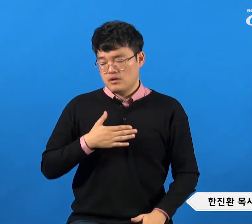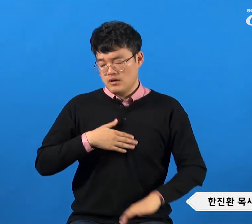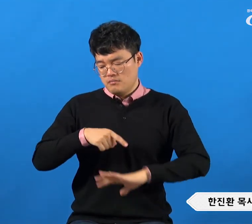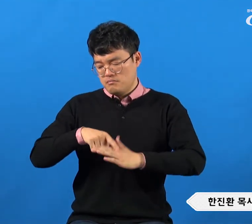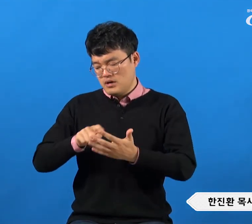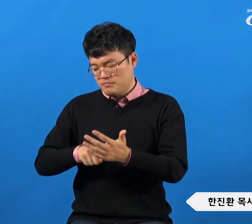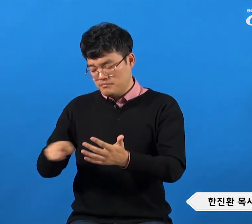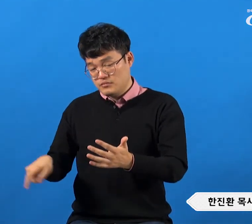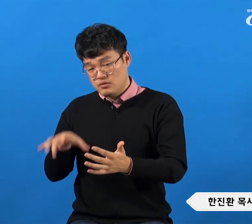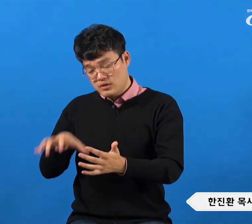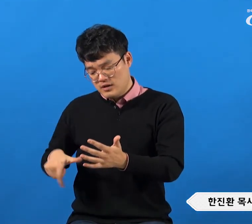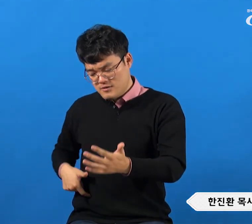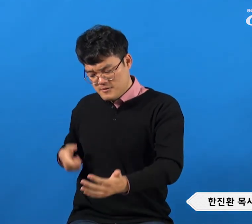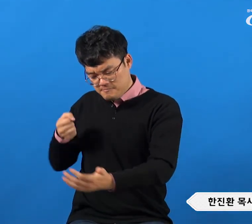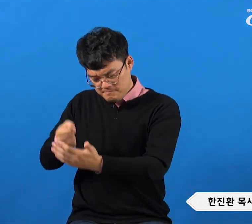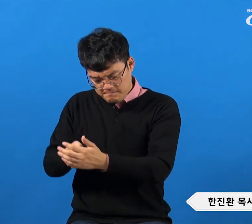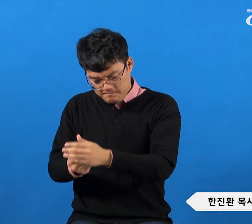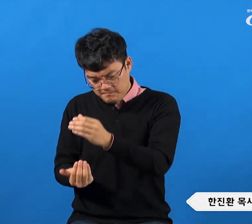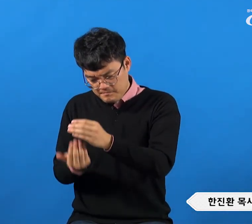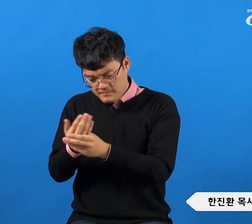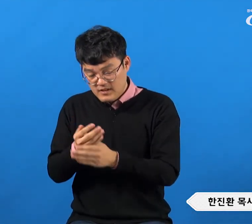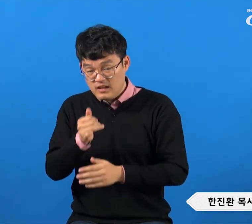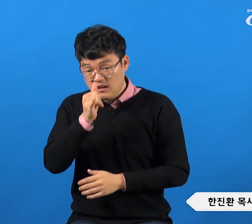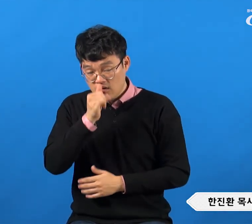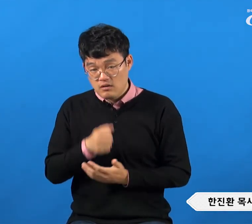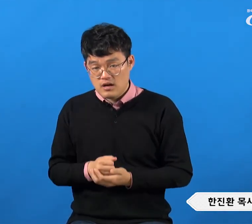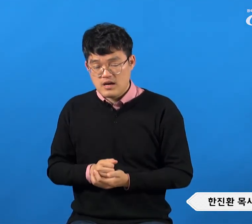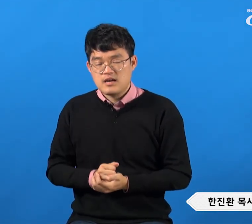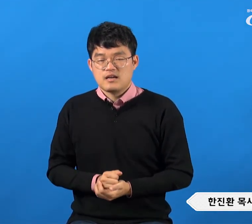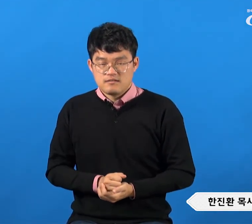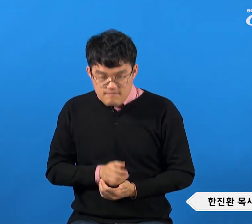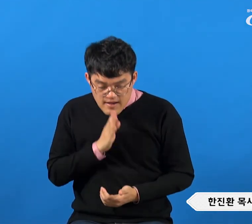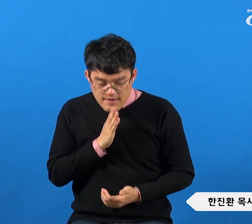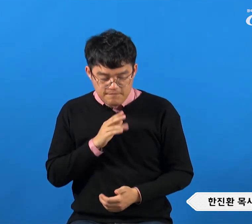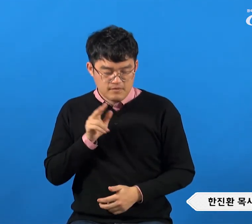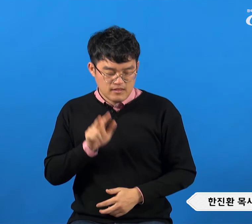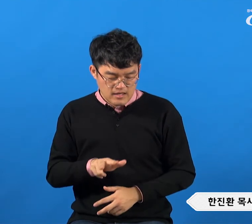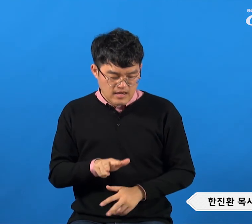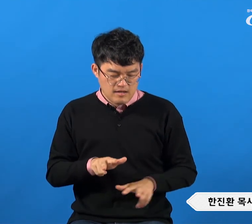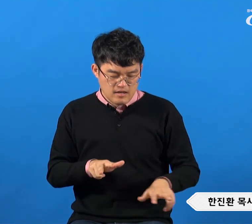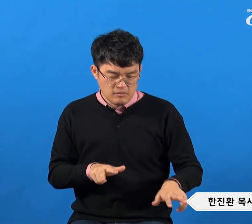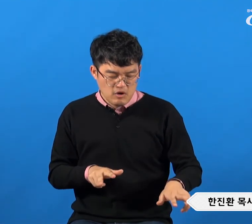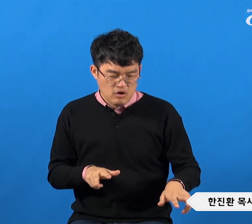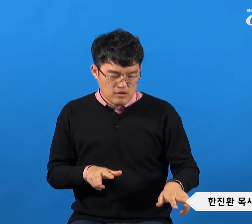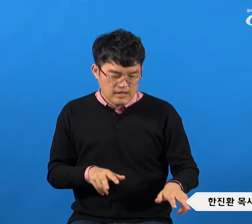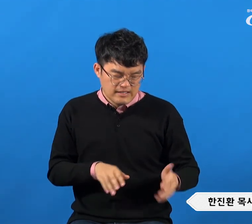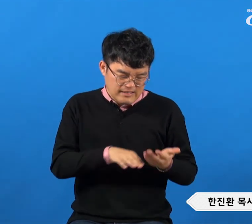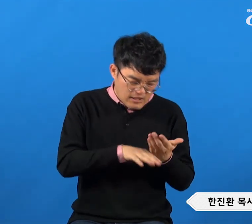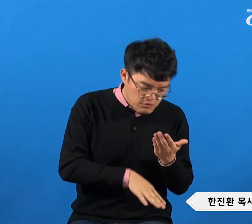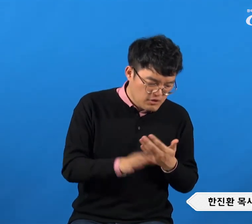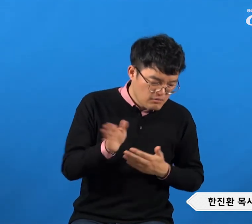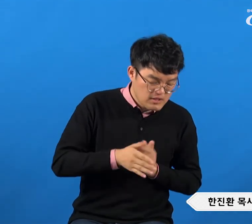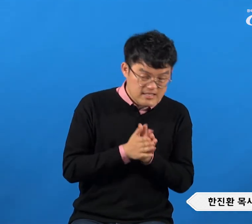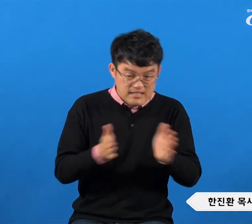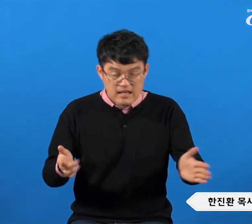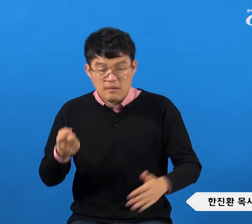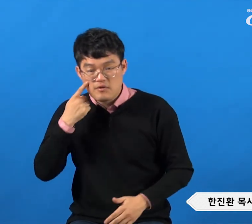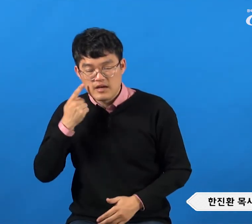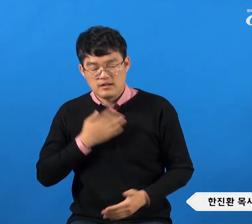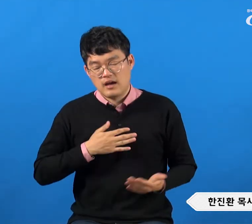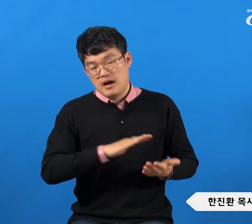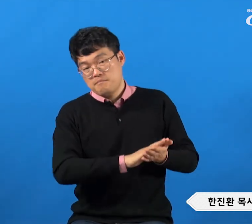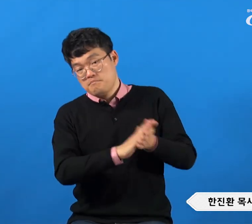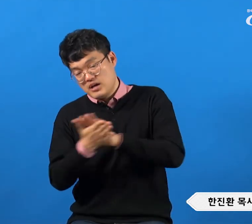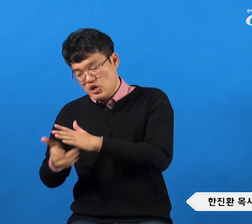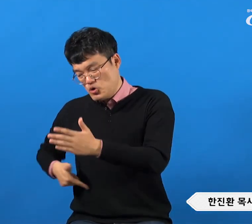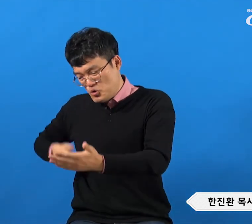속에 담대함이 생기고, 그래 밑바닥부터 한번 시작해보자 용기가 샘솟는 그것도 기적이고, 내가 바뀌는 것이